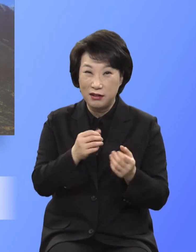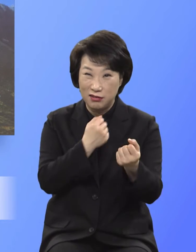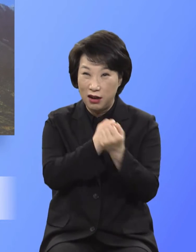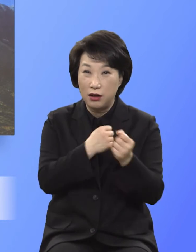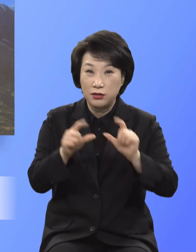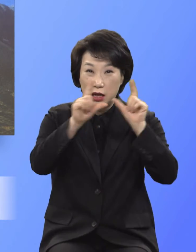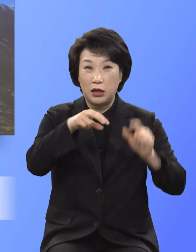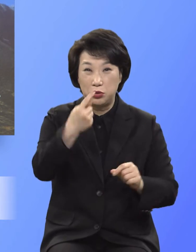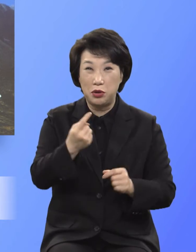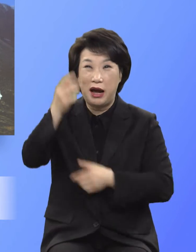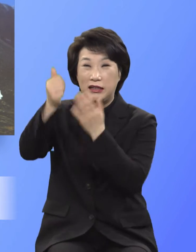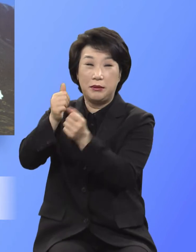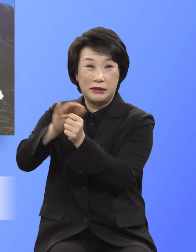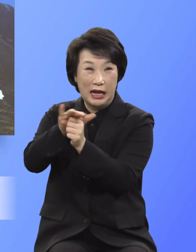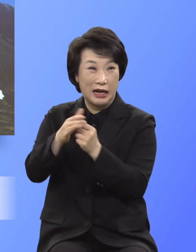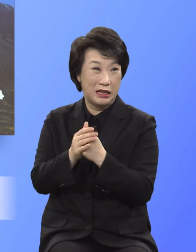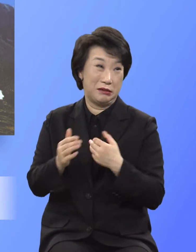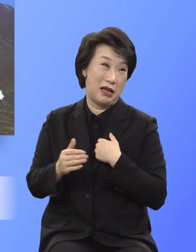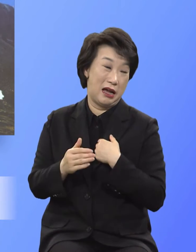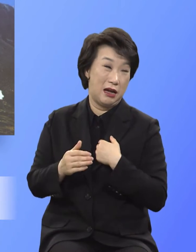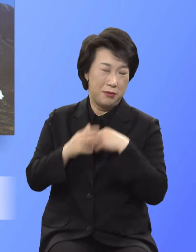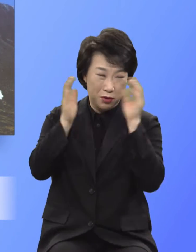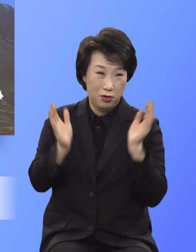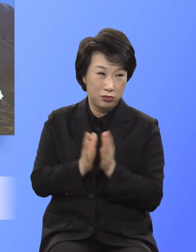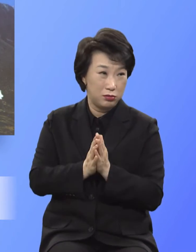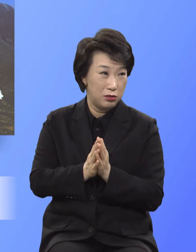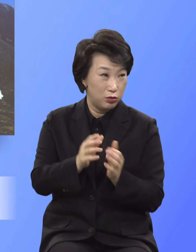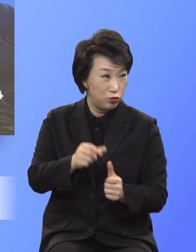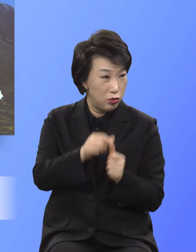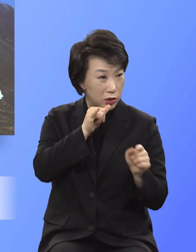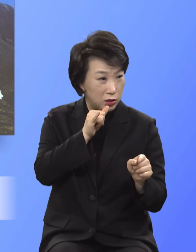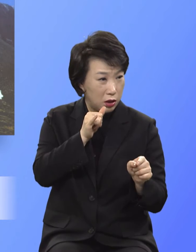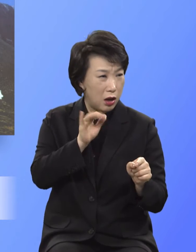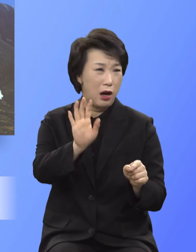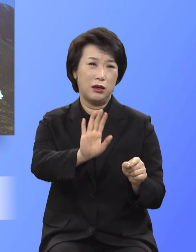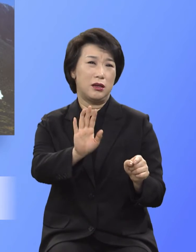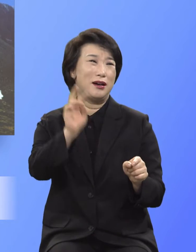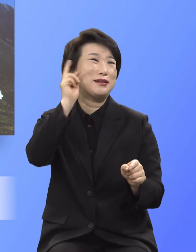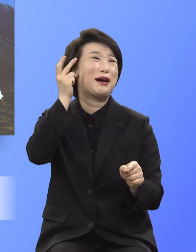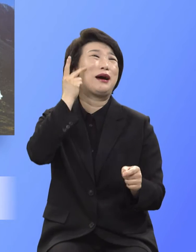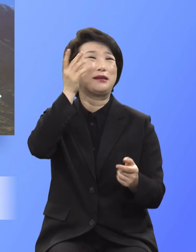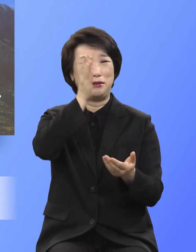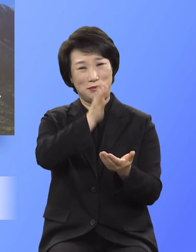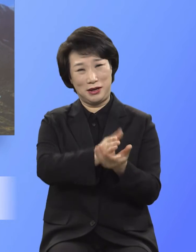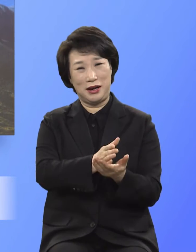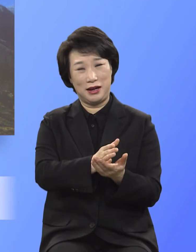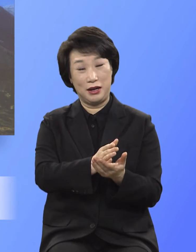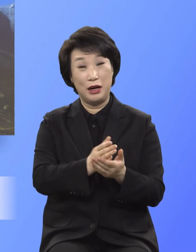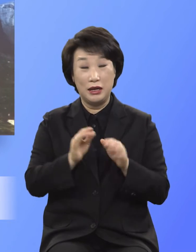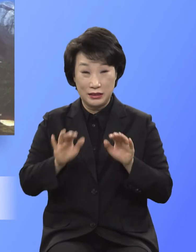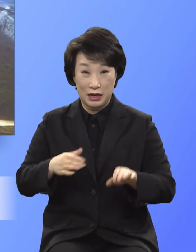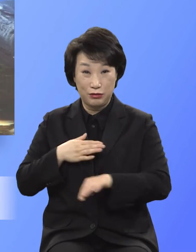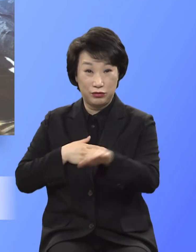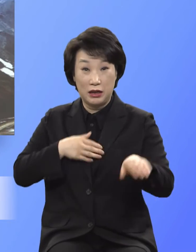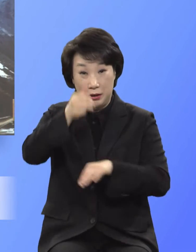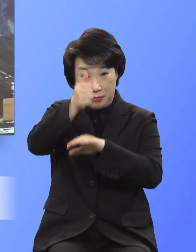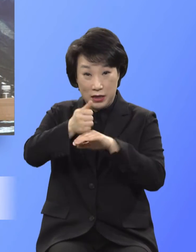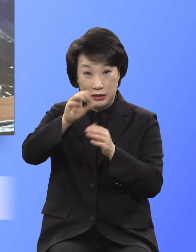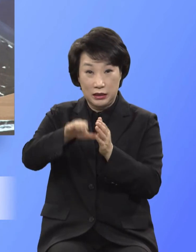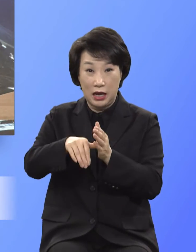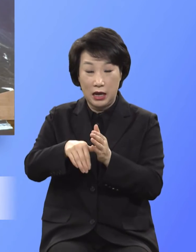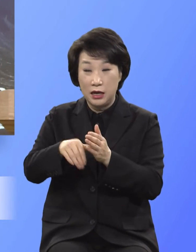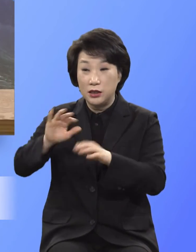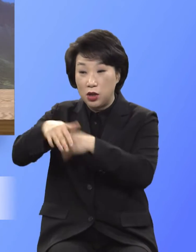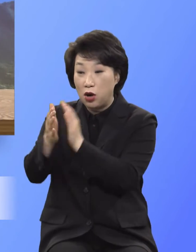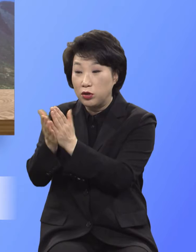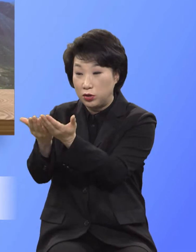살아도 하나님은 사랑이시니까 착각하지 말라 이 말입니다. 우리가 최후의 날 성경을